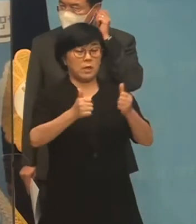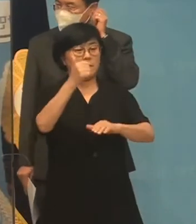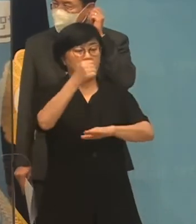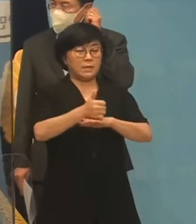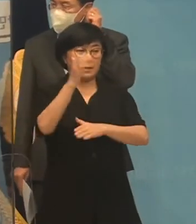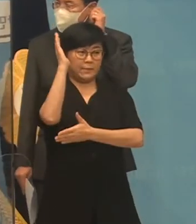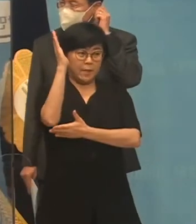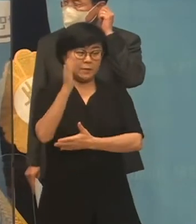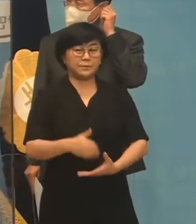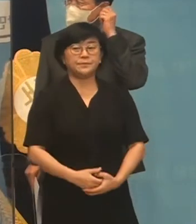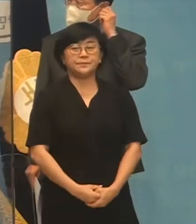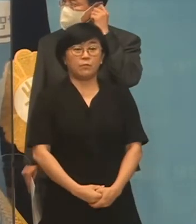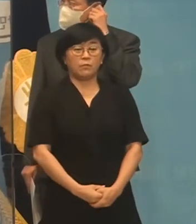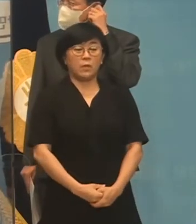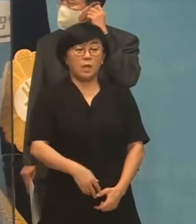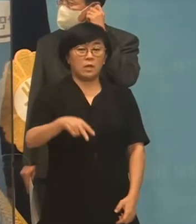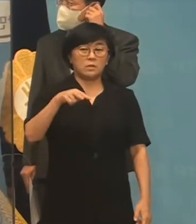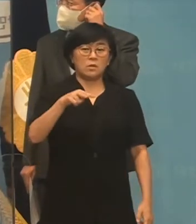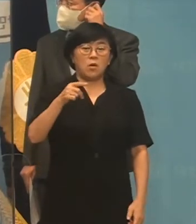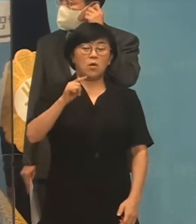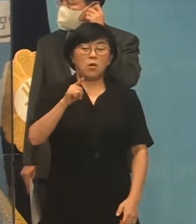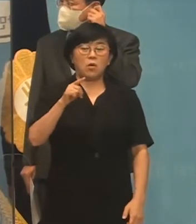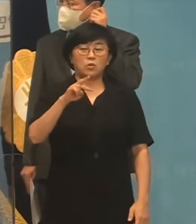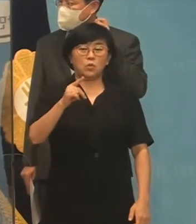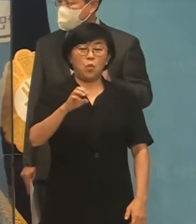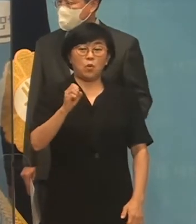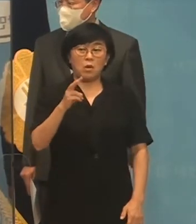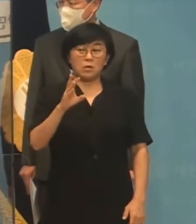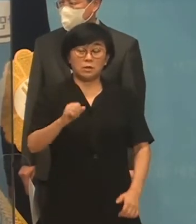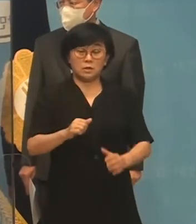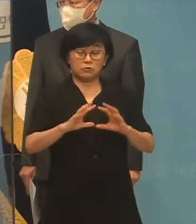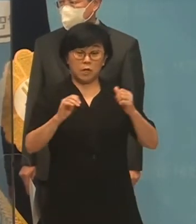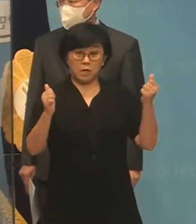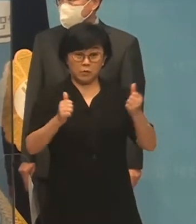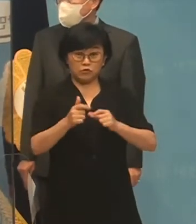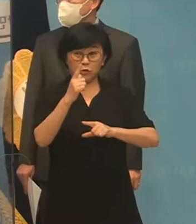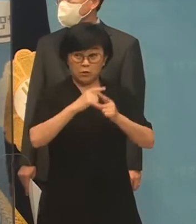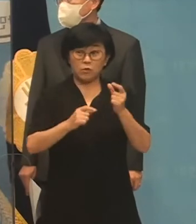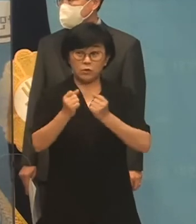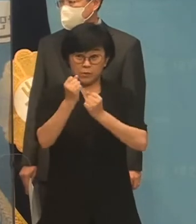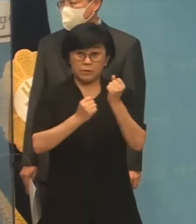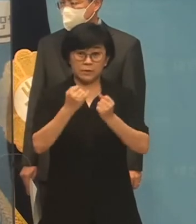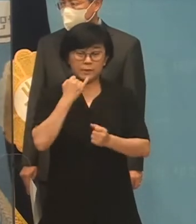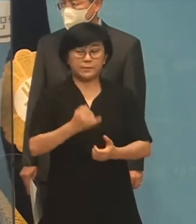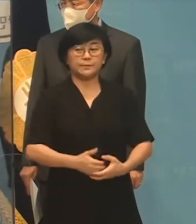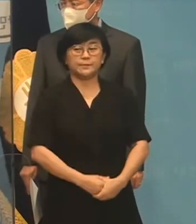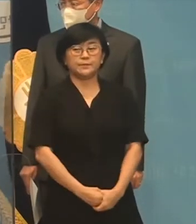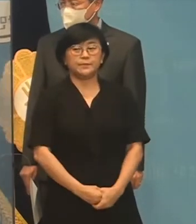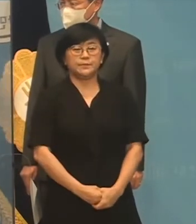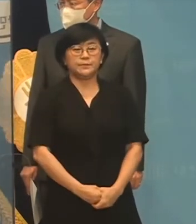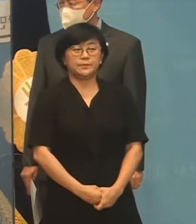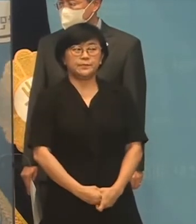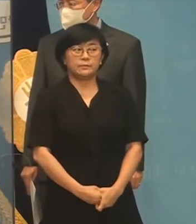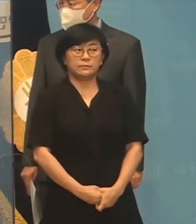발언 해주도록 하겠습니다. 혹시 의원님, 이탄희 의원님 하실 말씀 있으시면 예, 추가로 해주셔도 괜찮습니다.